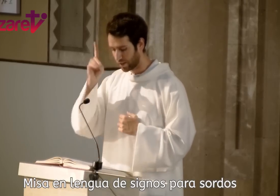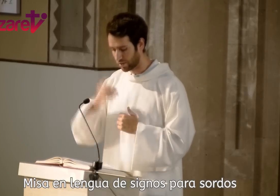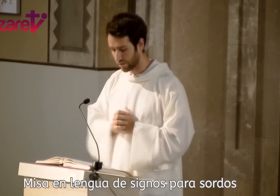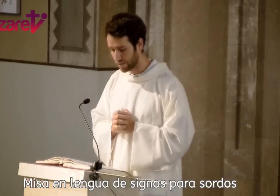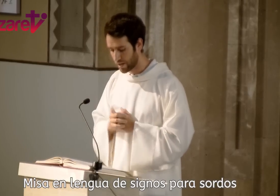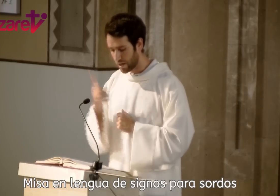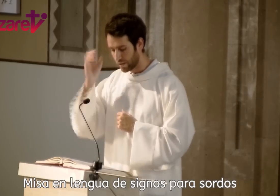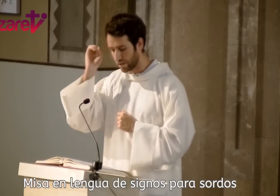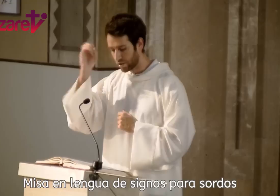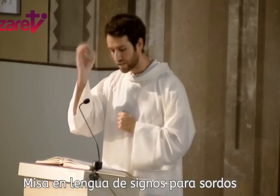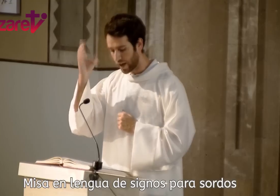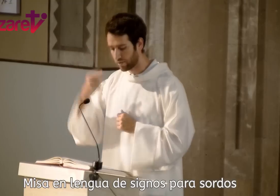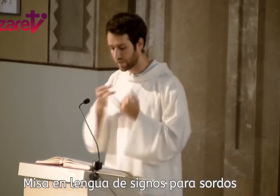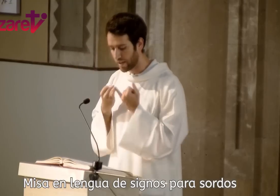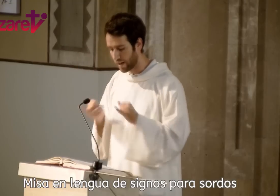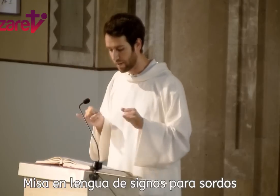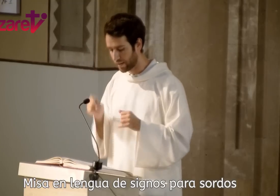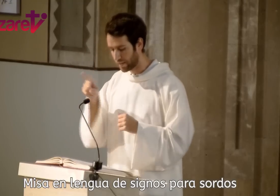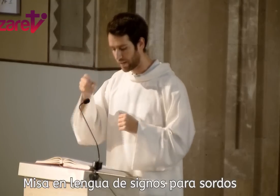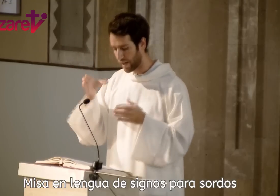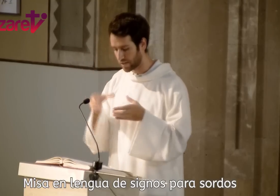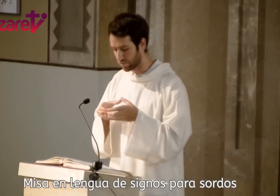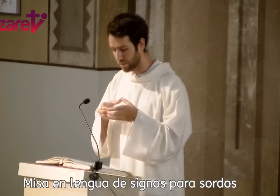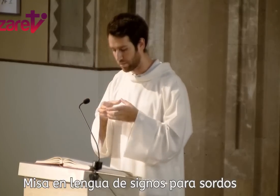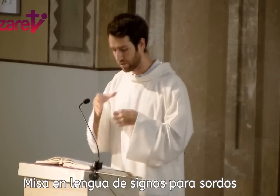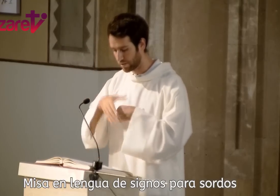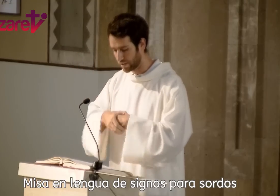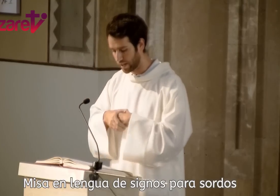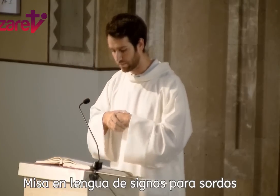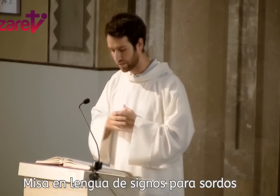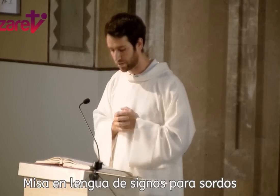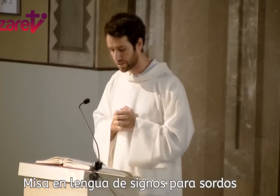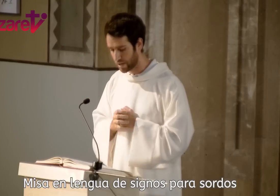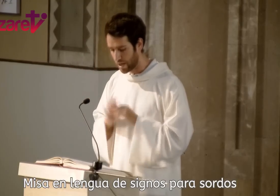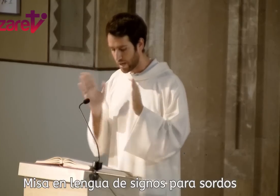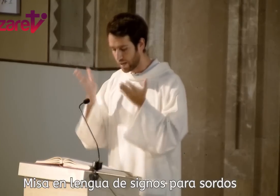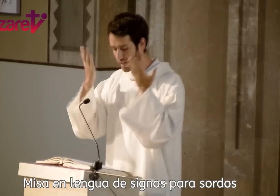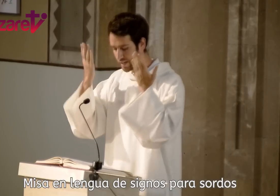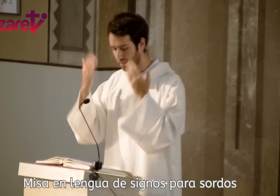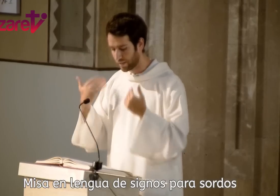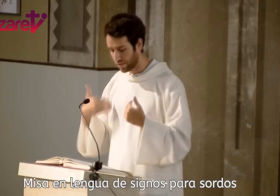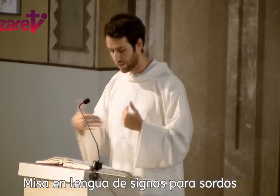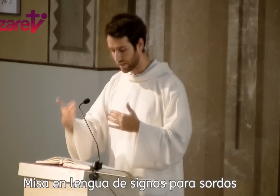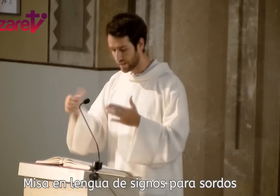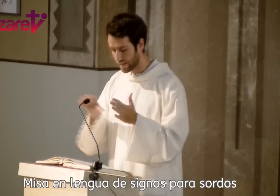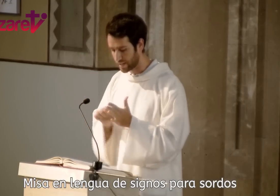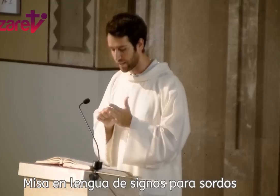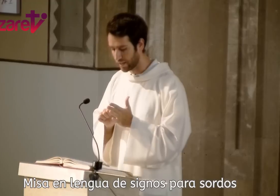Señor. Dios anuncia la paz a su pueblo y amigos. La salvación ya está